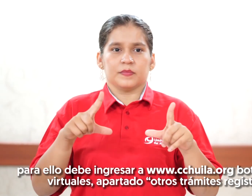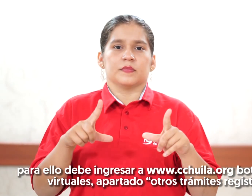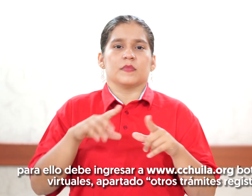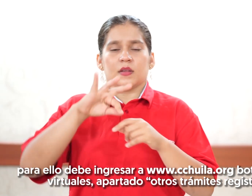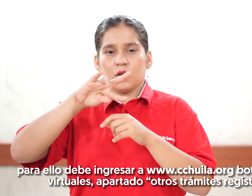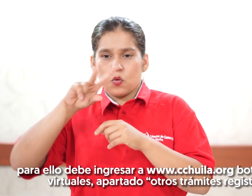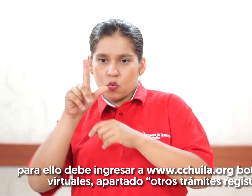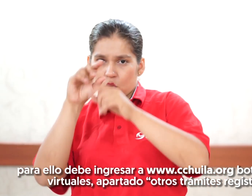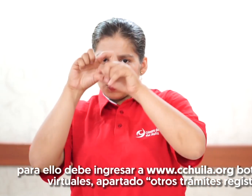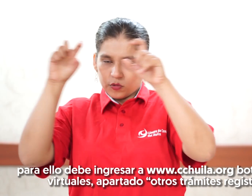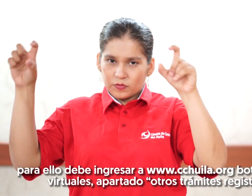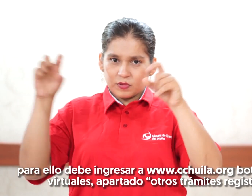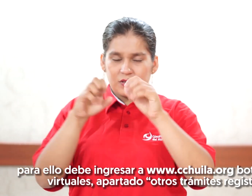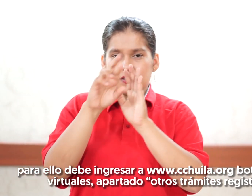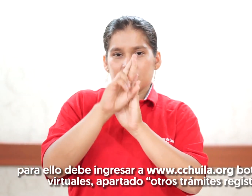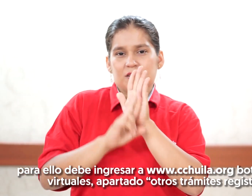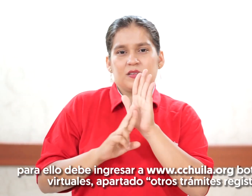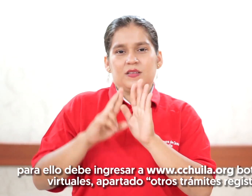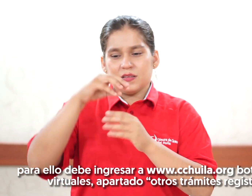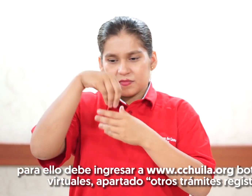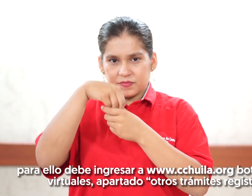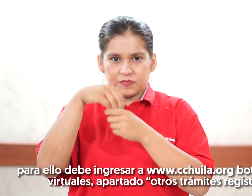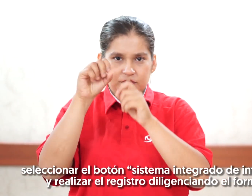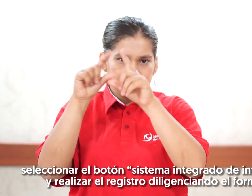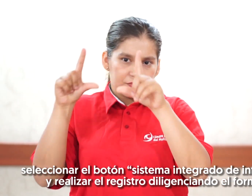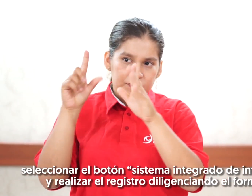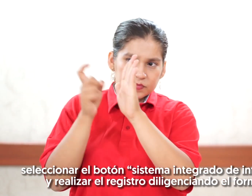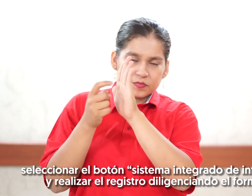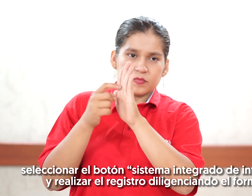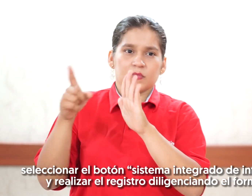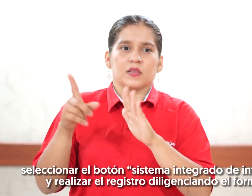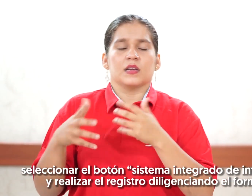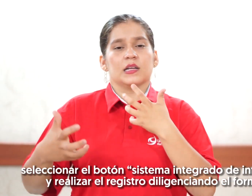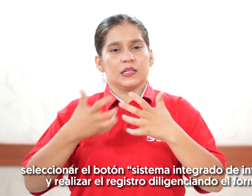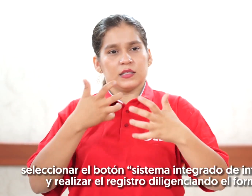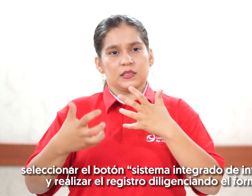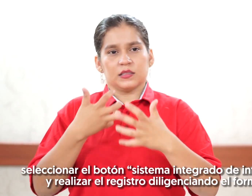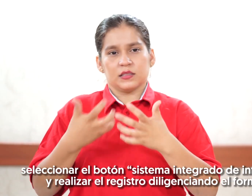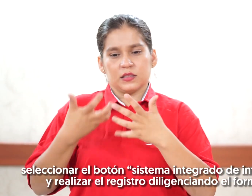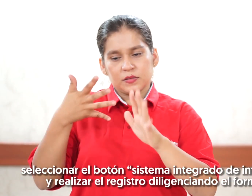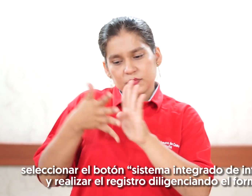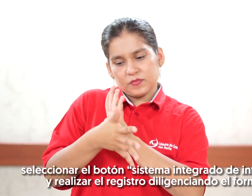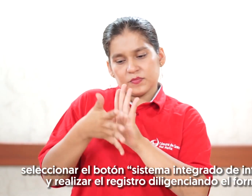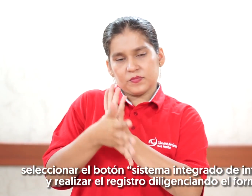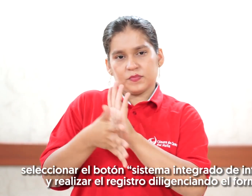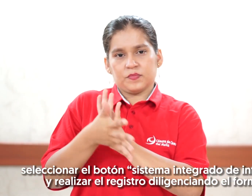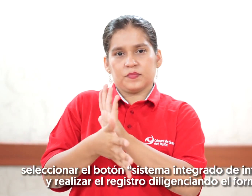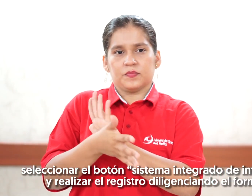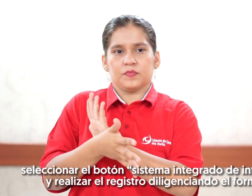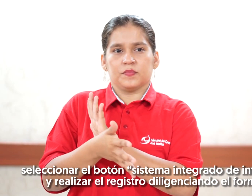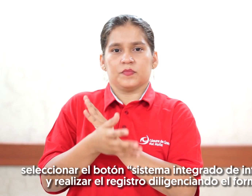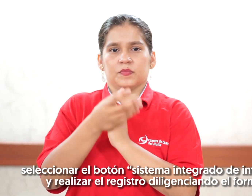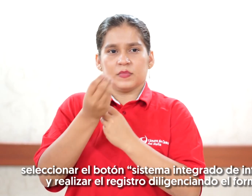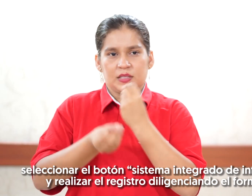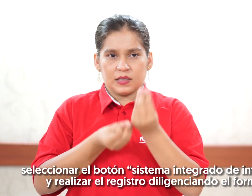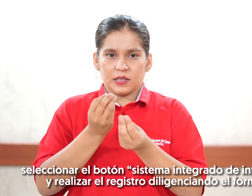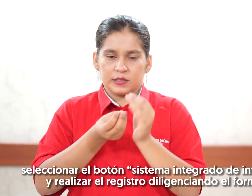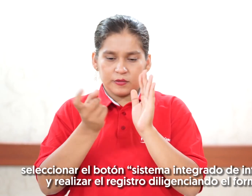Otros Trámites Registrales, seleccionar el botón Sistema Integrado de Información y realizar el